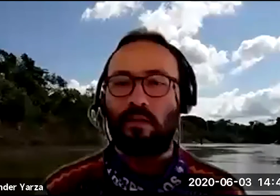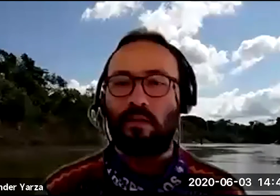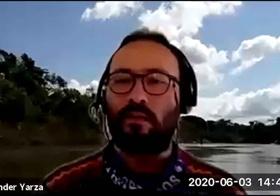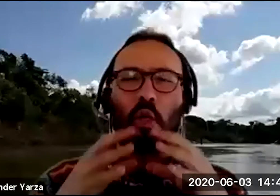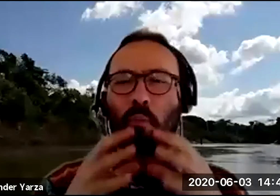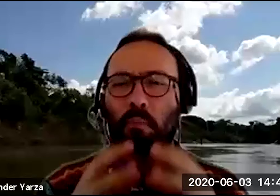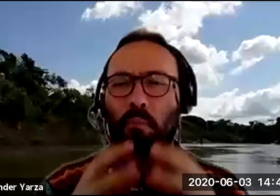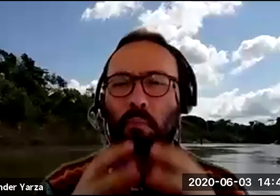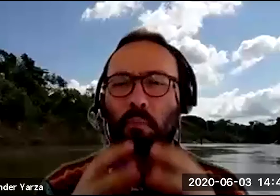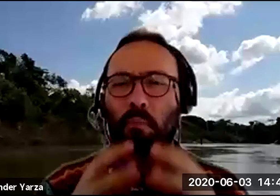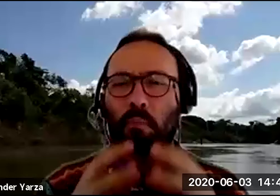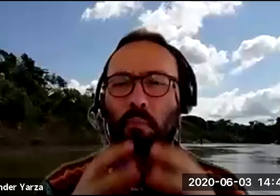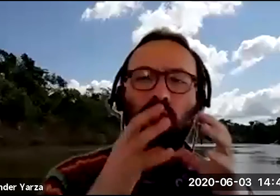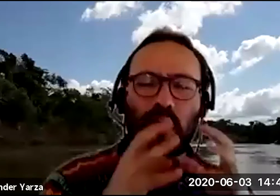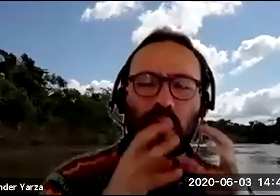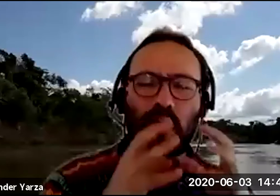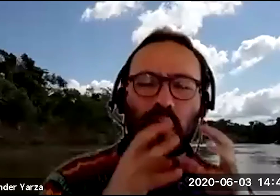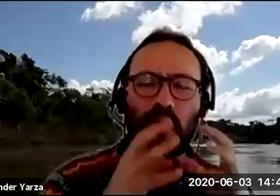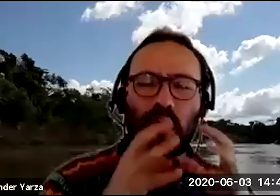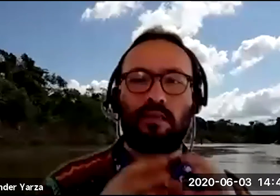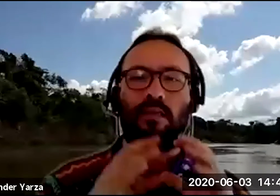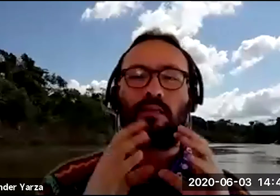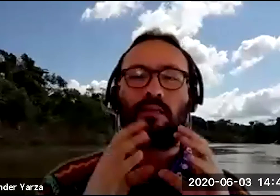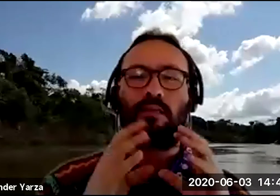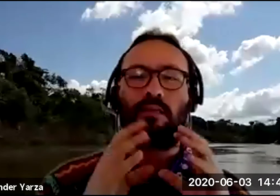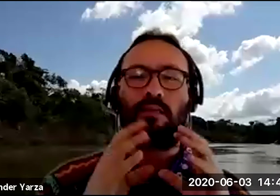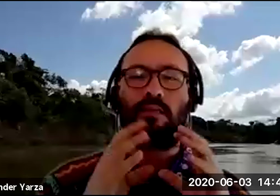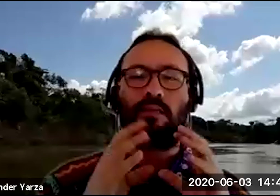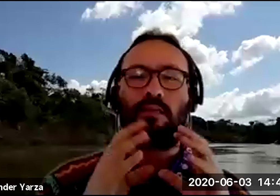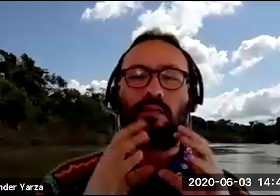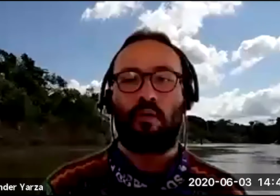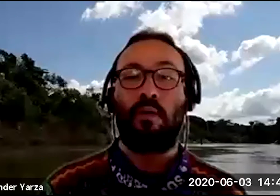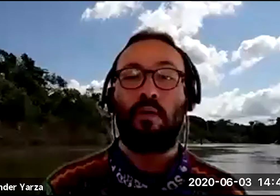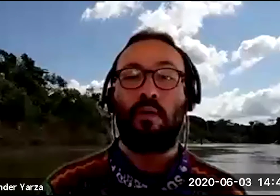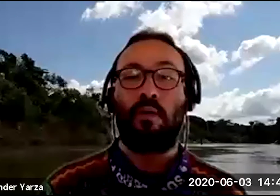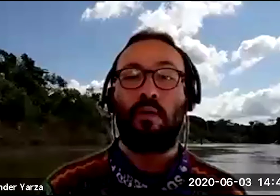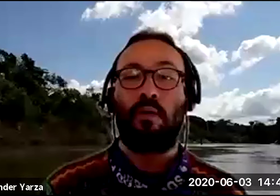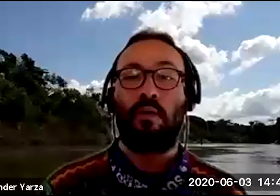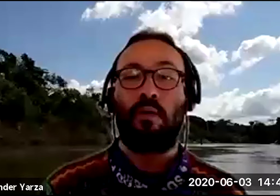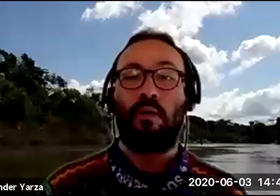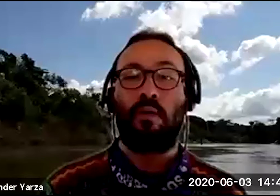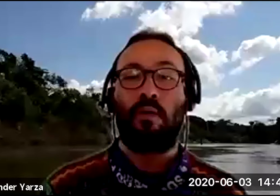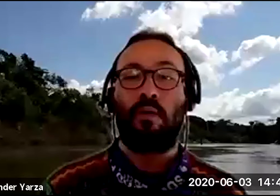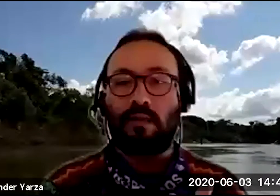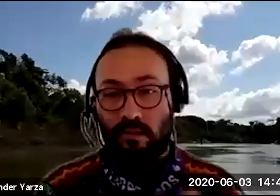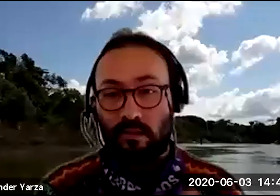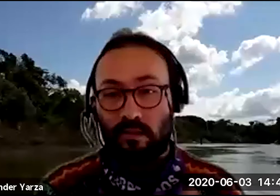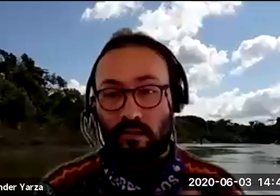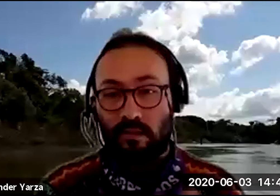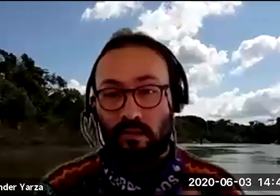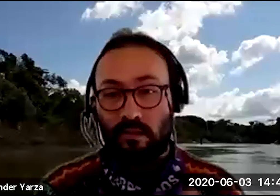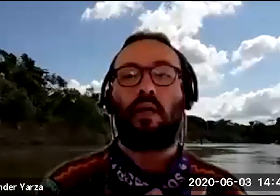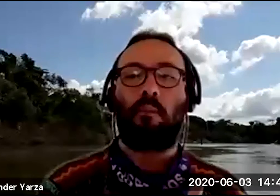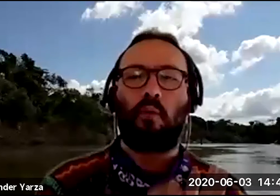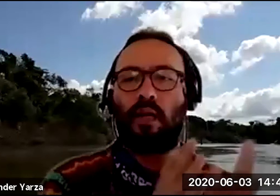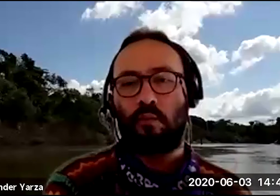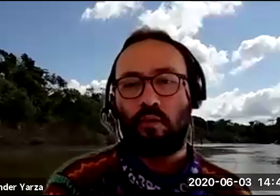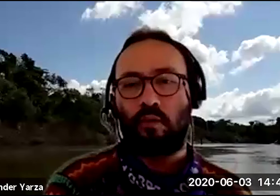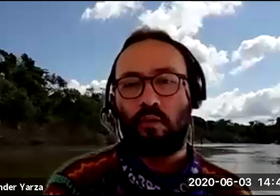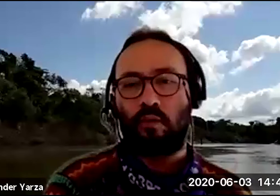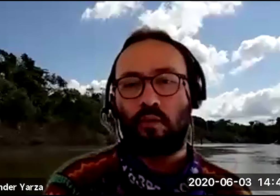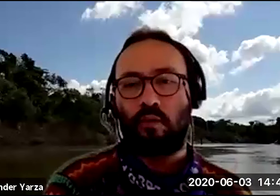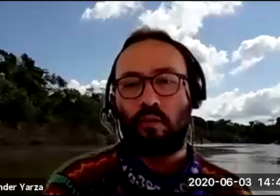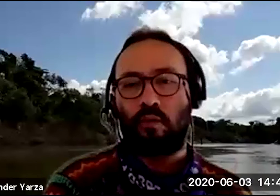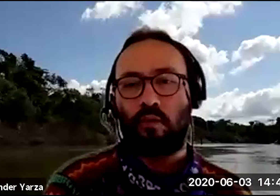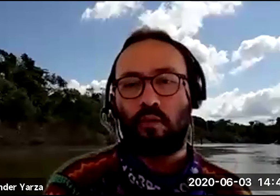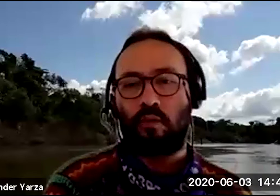hologramáticas situadas en lo micro de algunas casas, de los barrios, de algunas comunidades que están, por ejemplo, en